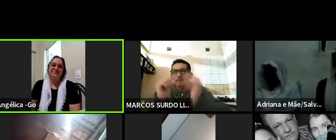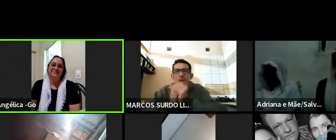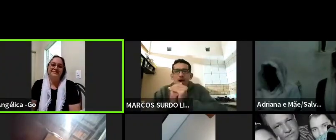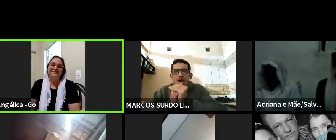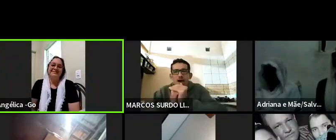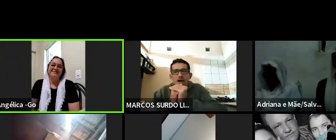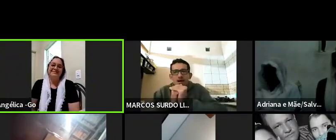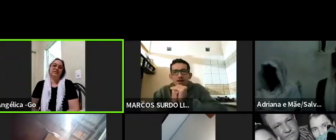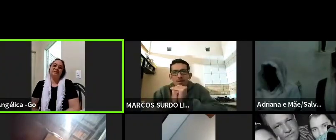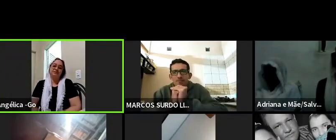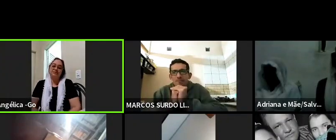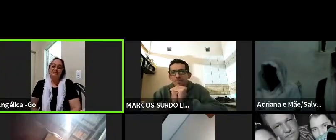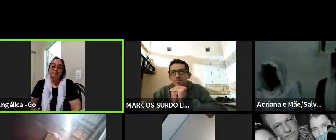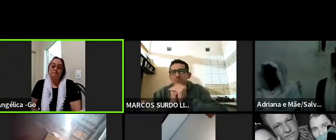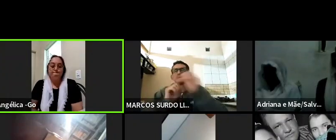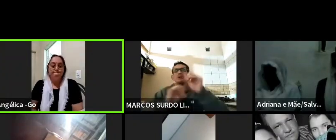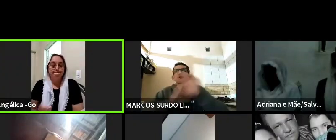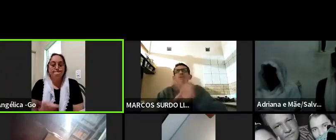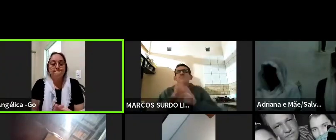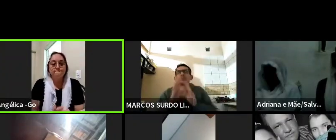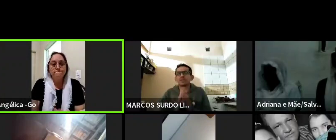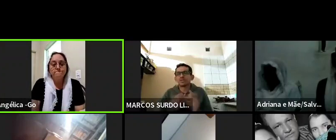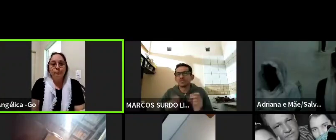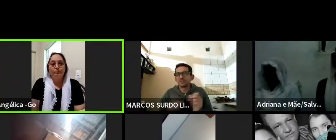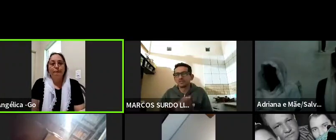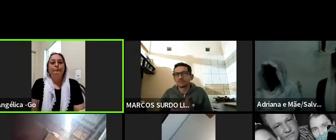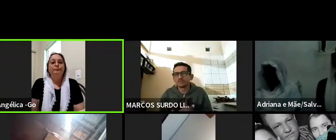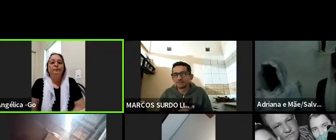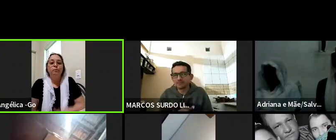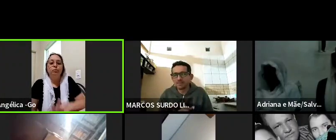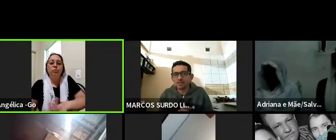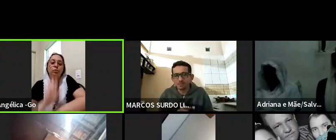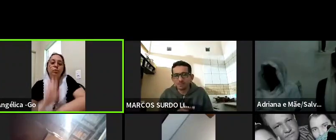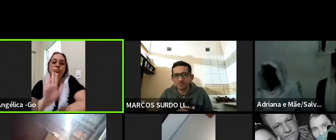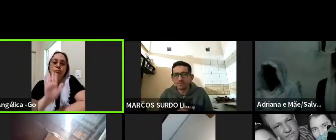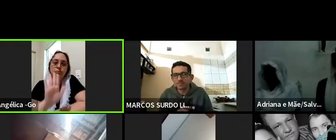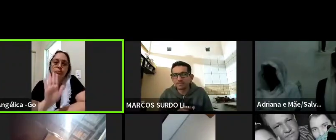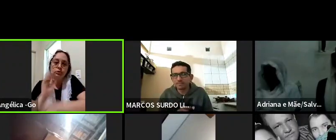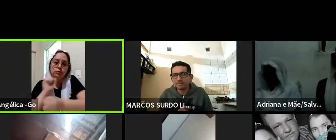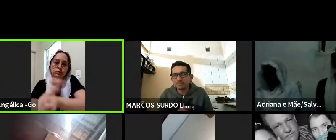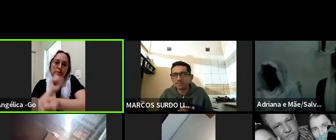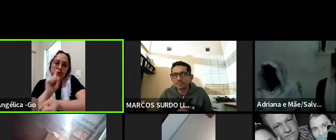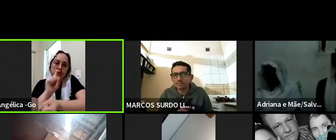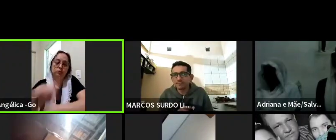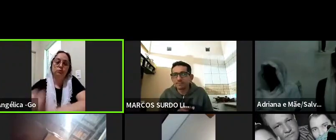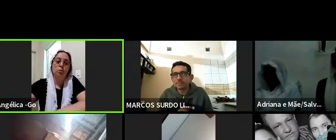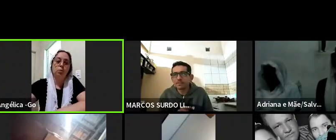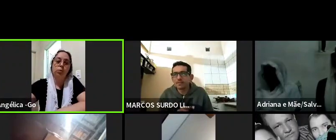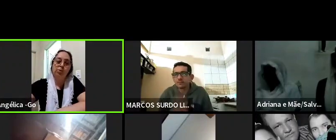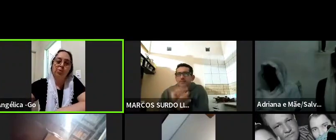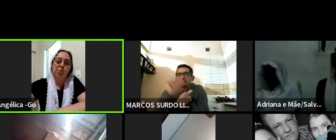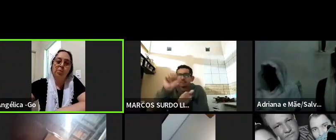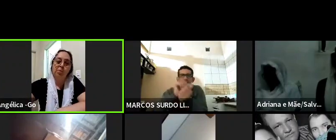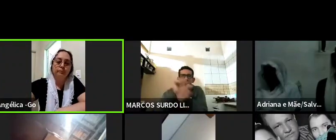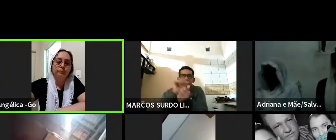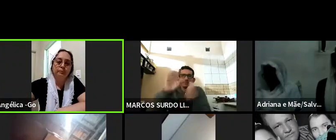Glória. Amém. Glória ao Senhor. Louvado seja Deus. Louvado seja Deus.